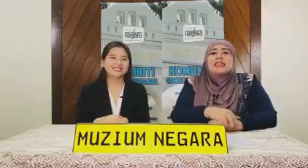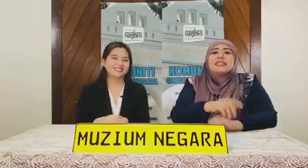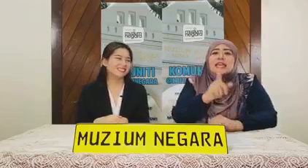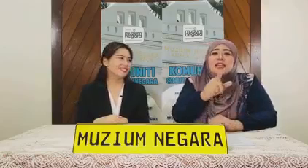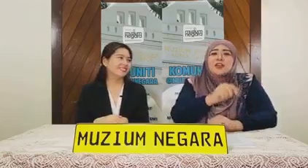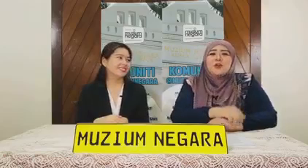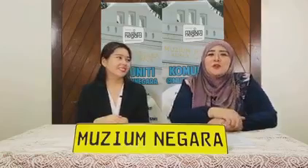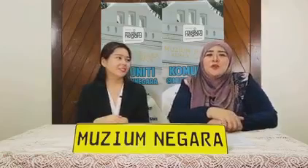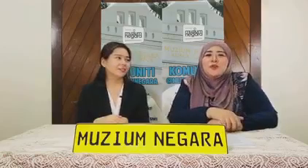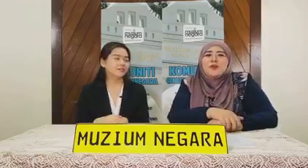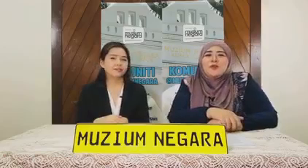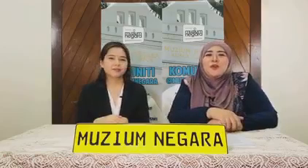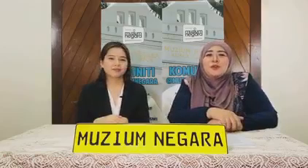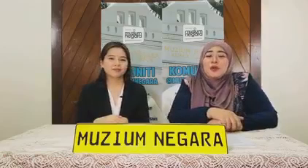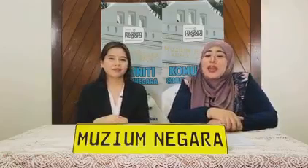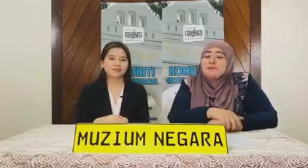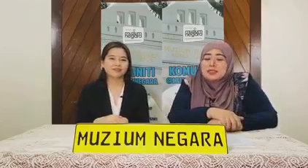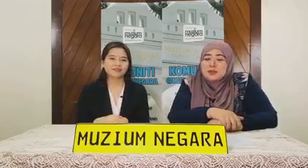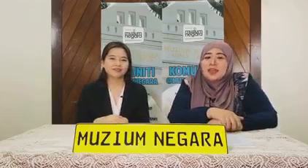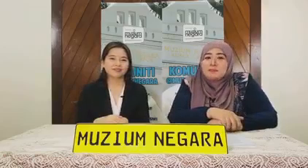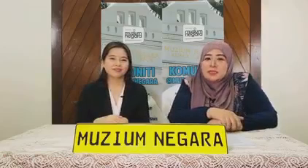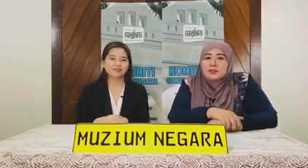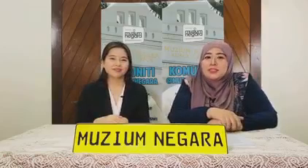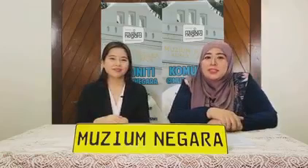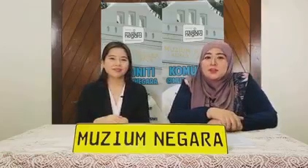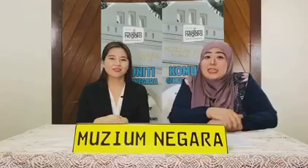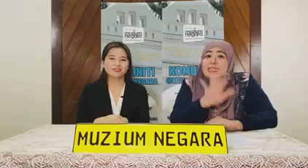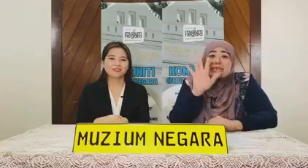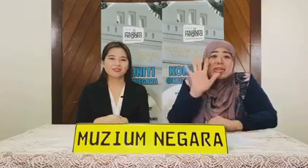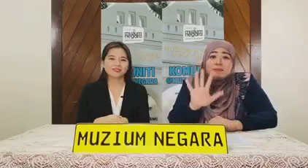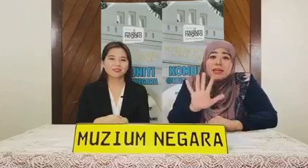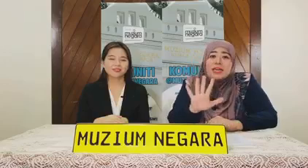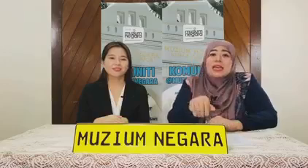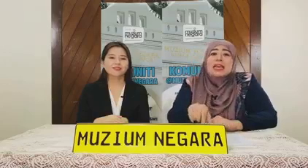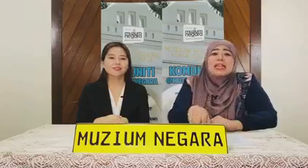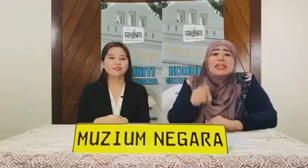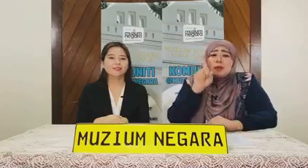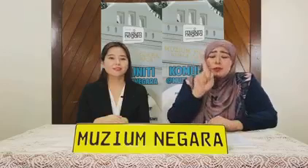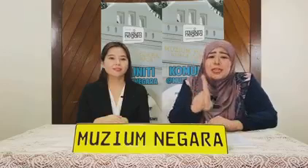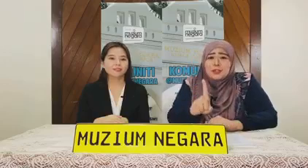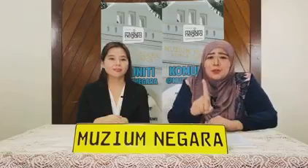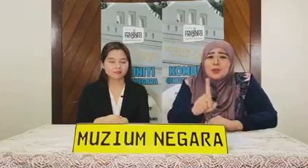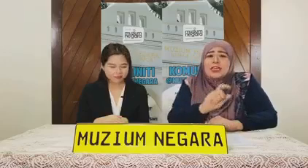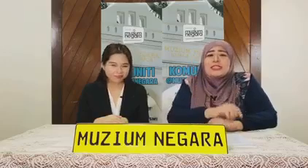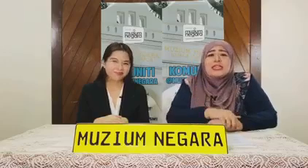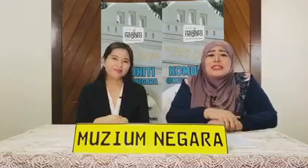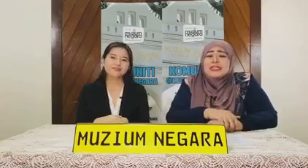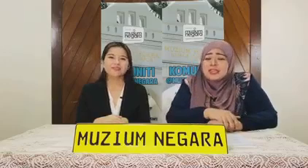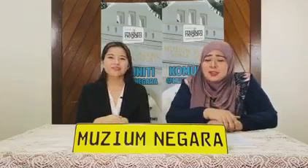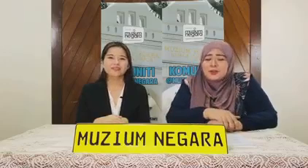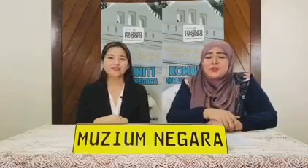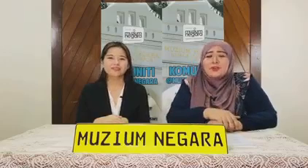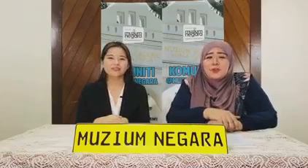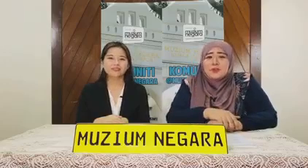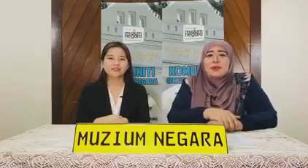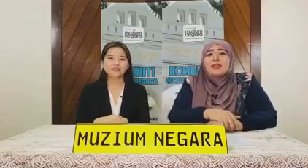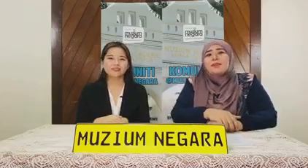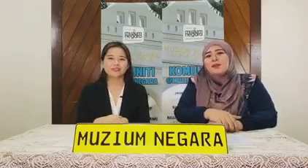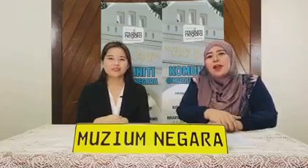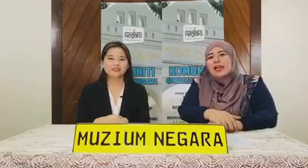stay tune, tunggu untuk episod-episod seterusnya. Kita ada 5, kali ini baru 1. Jadi stay tune tunggu pada minggu